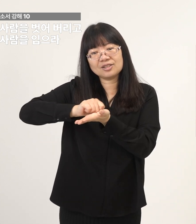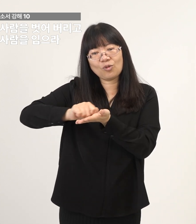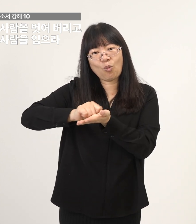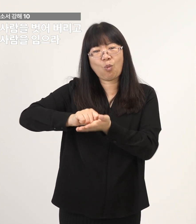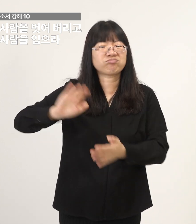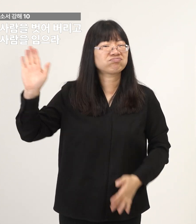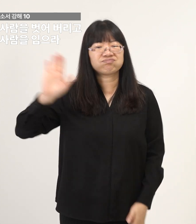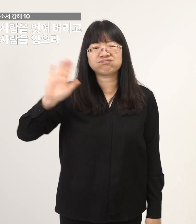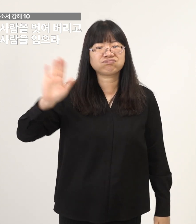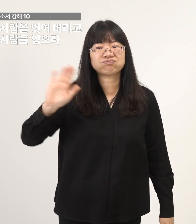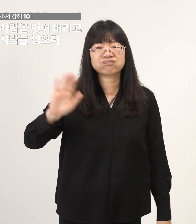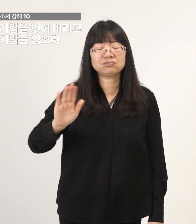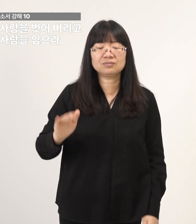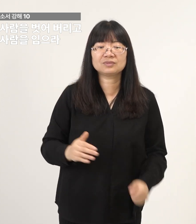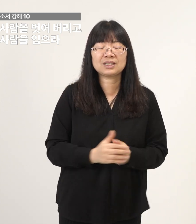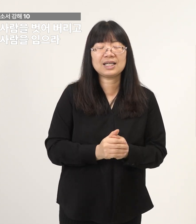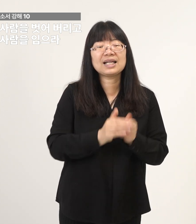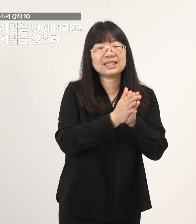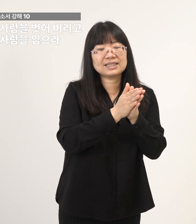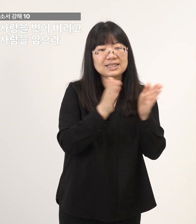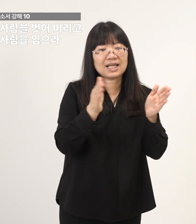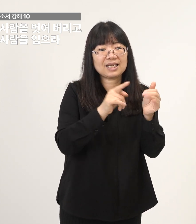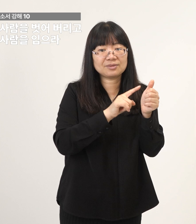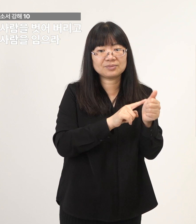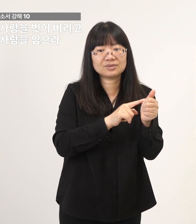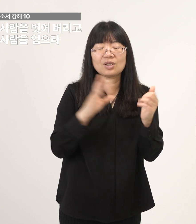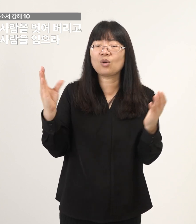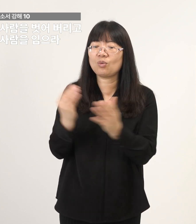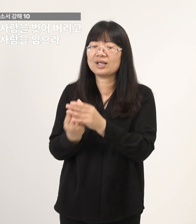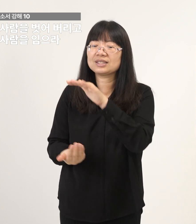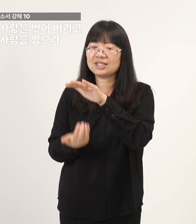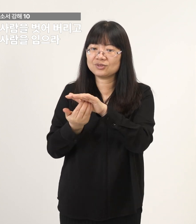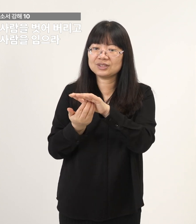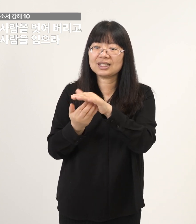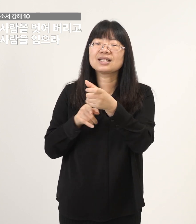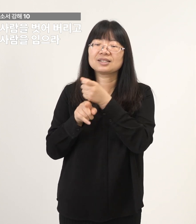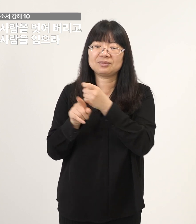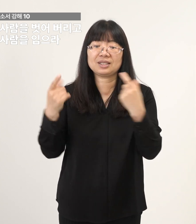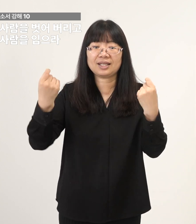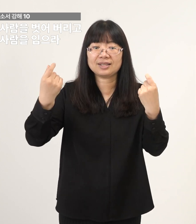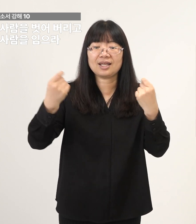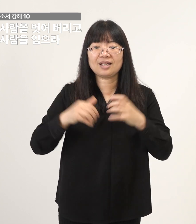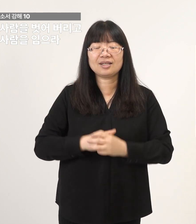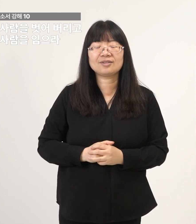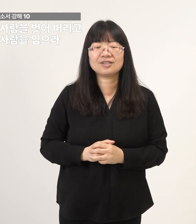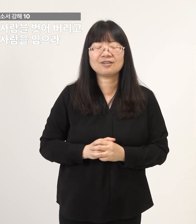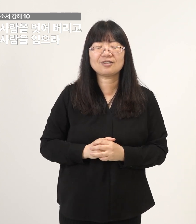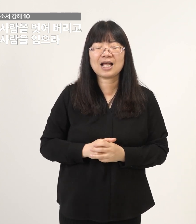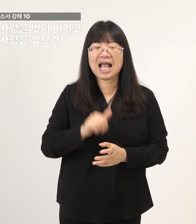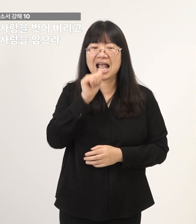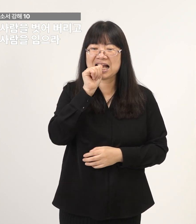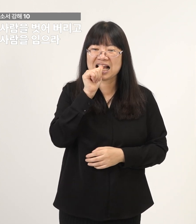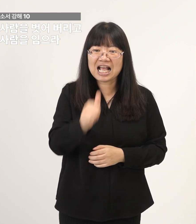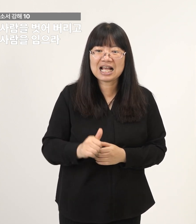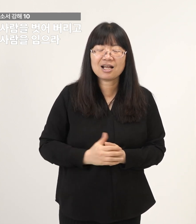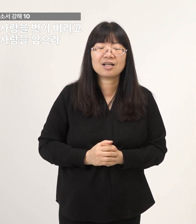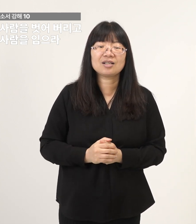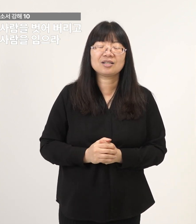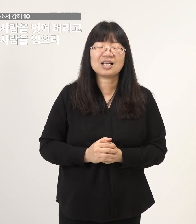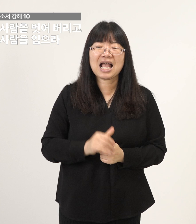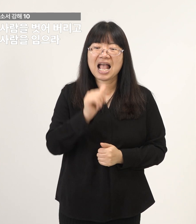아닙니다. 시작하신 분이 완성하신다 그 뜻이에요. 그러니까 절대